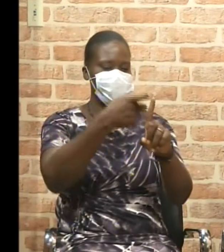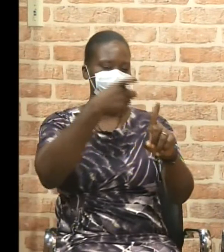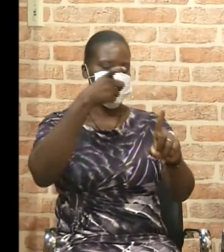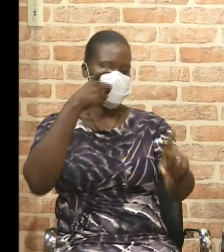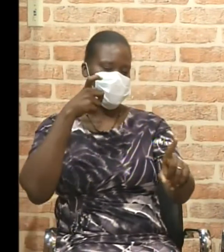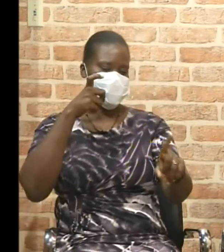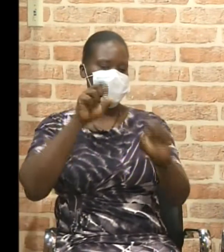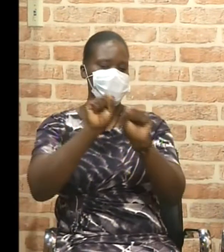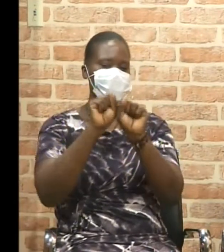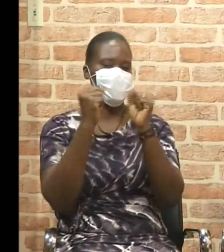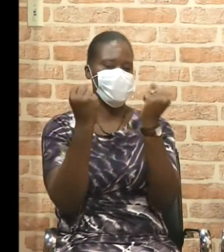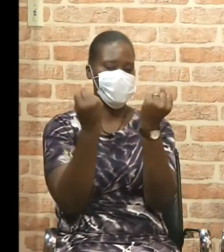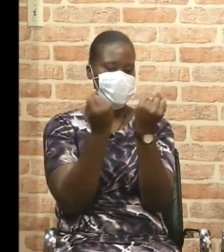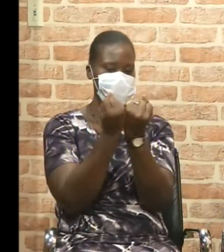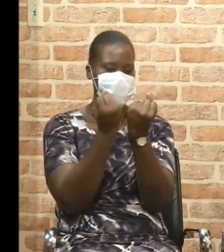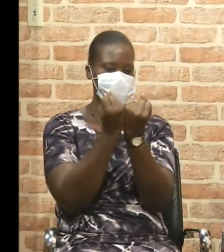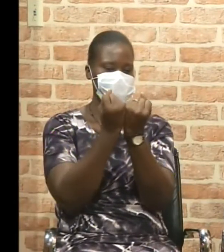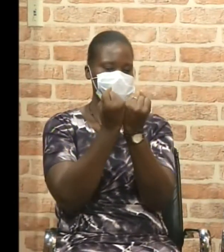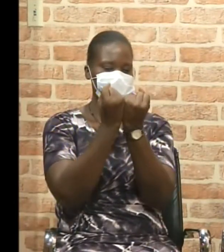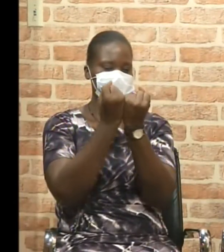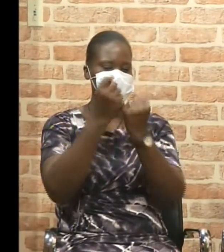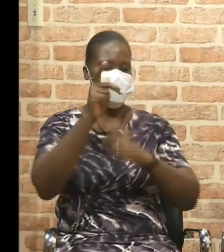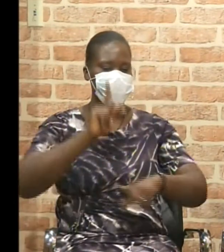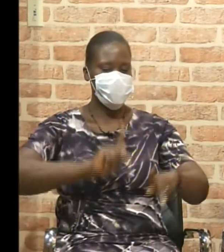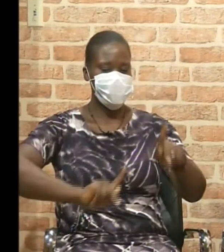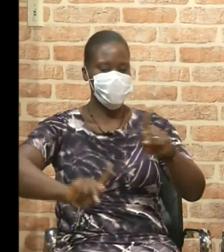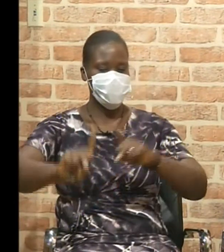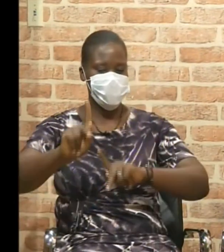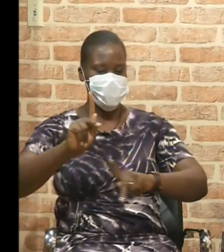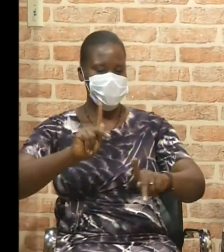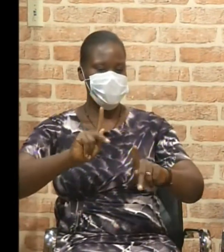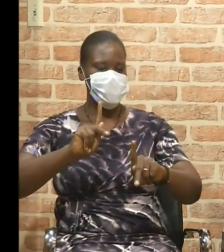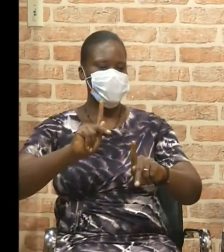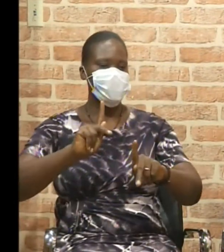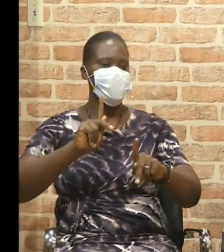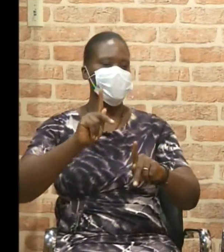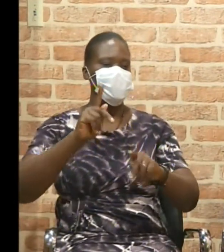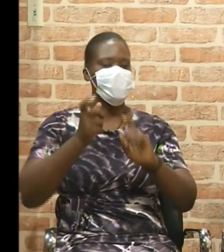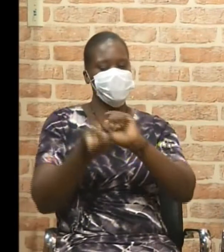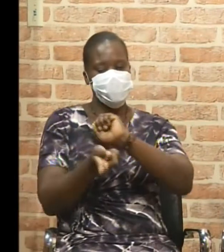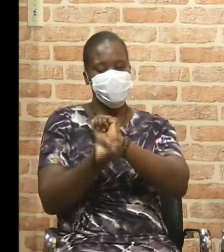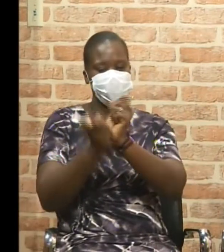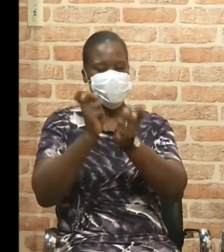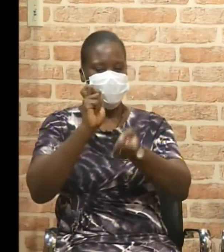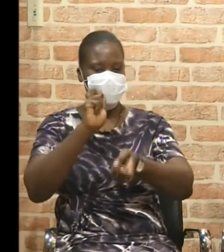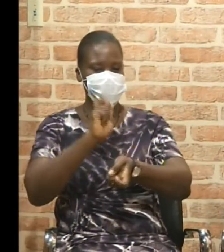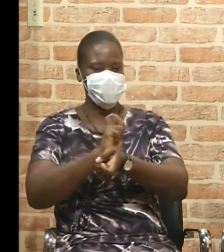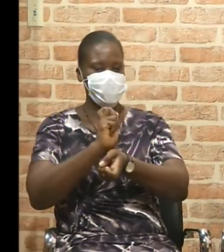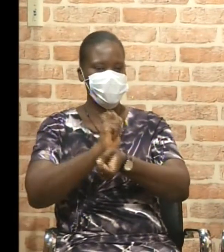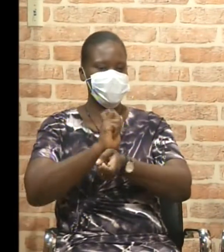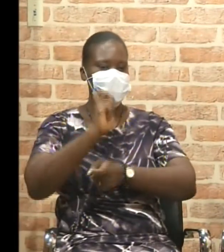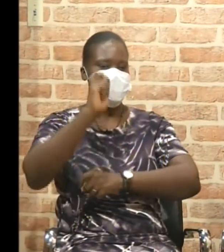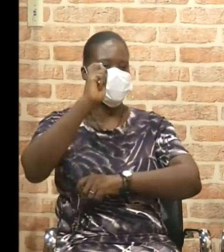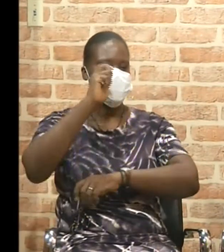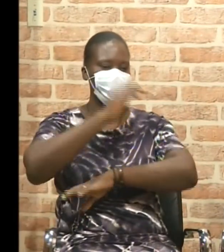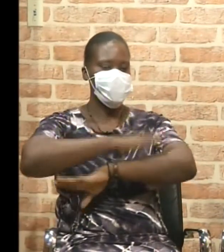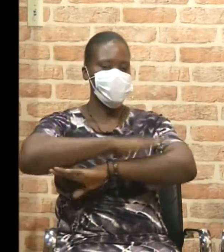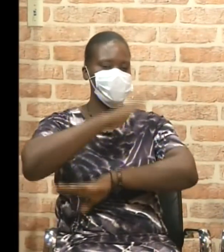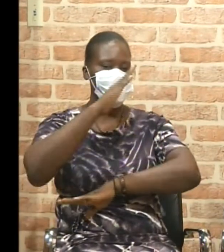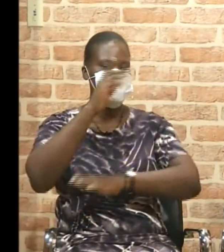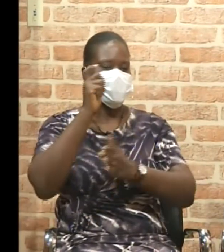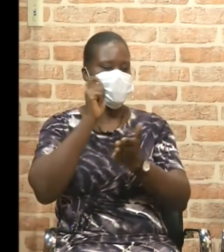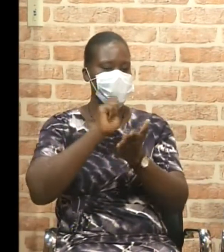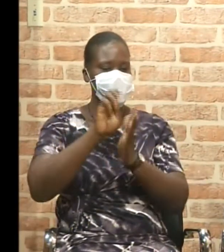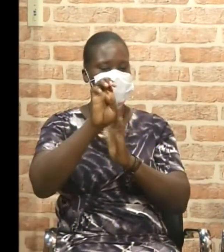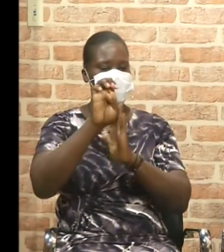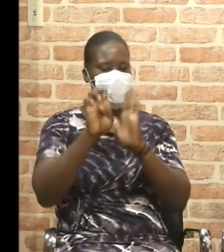la société civile, là, pour venir porter contribution, pas au niveau de l'État. Il faut nous dire que j'ai un jeune bureau. Donc, c'est un bureau